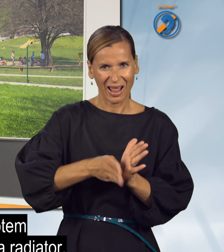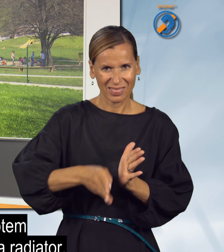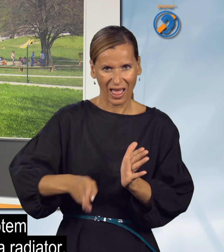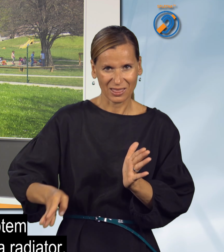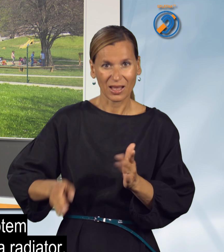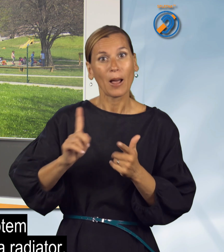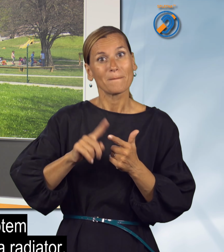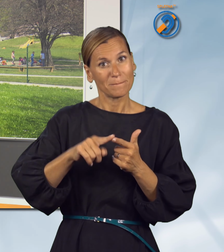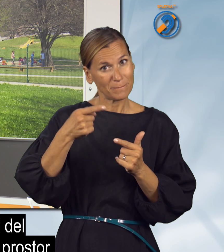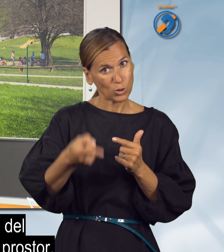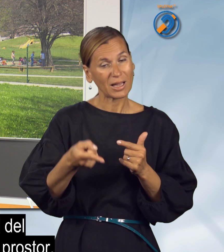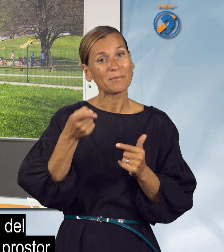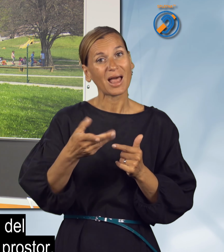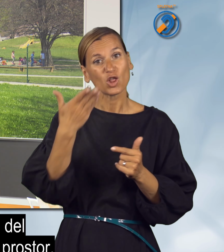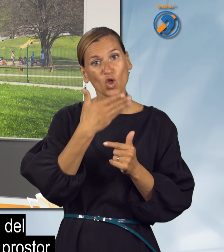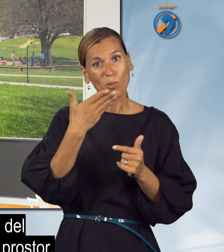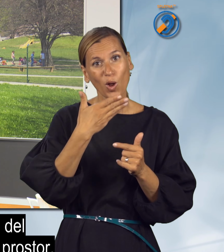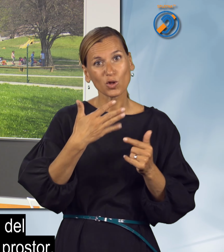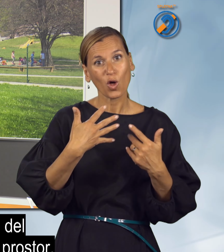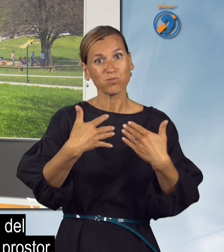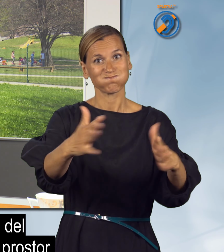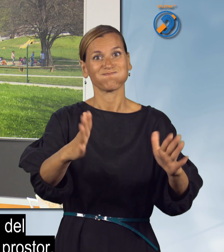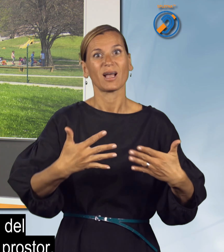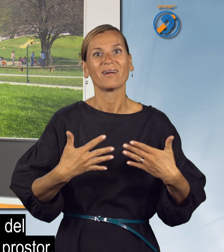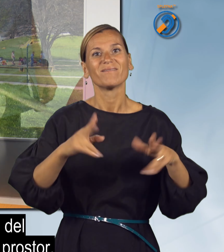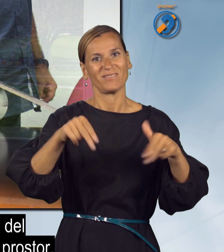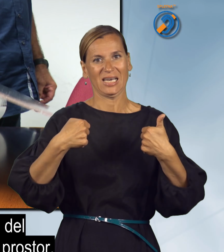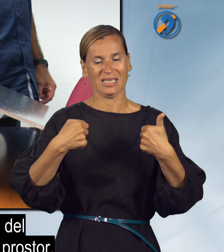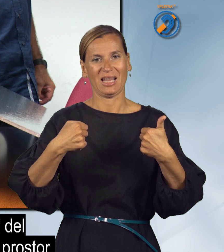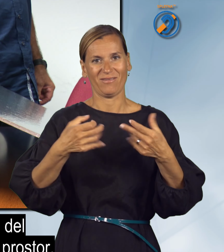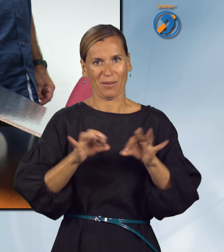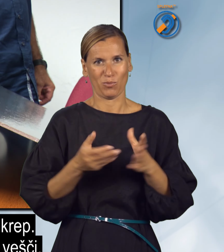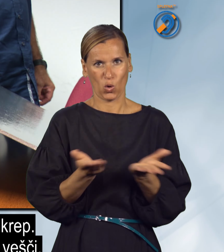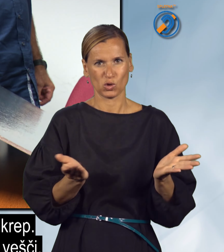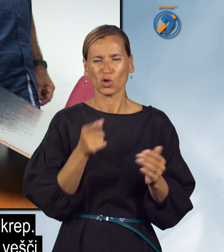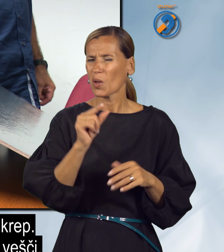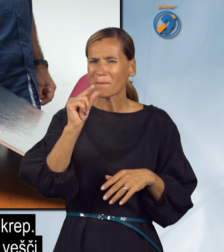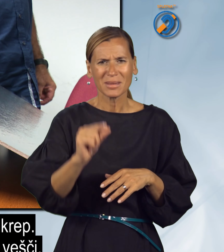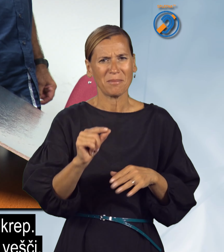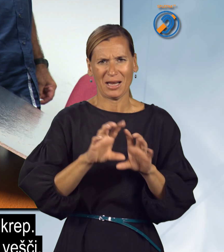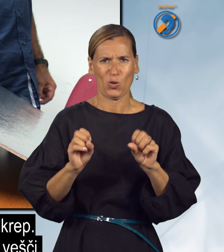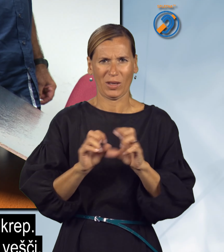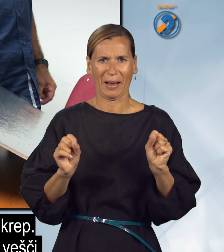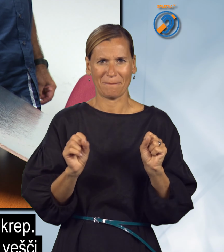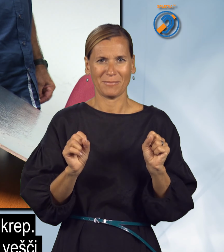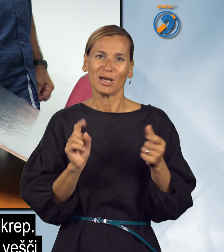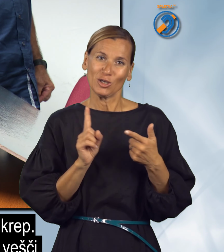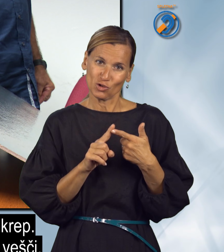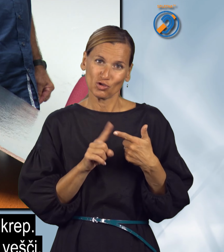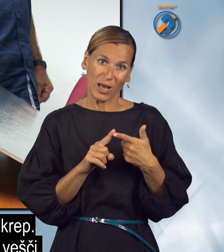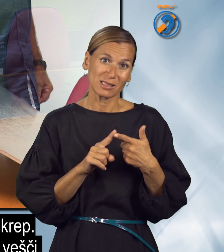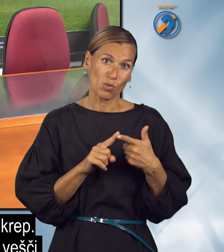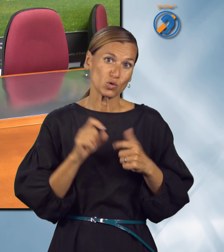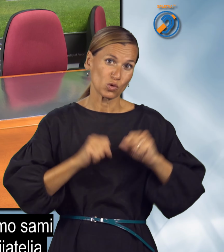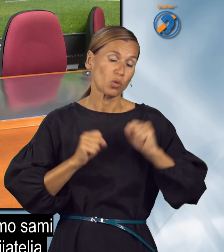toplota, ki jo radiator seva, torej sevalni del toplote, se vrne v prostor. Minimalni ukrep, če smo temu vsaj